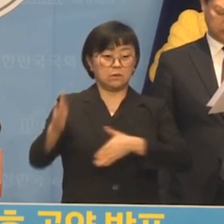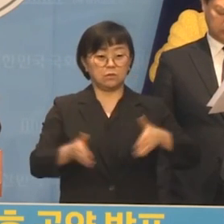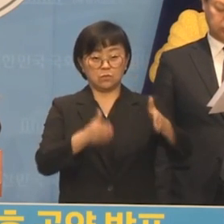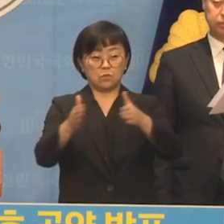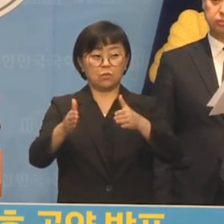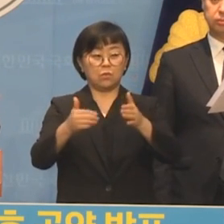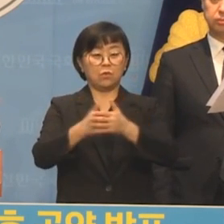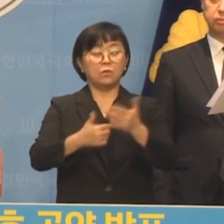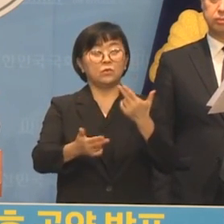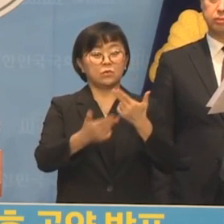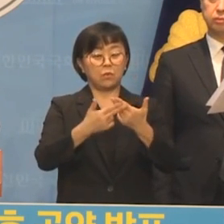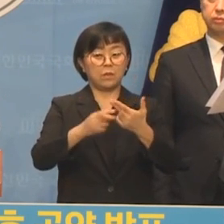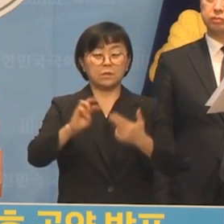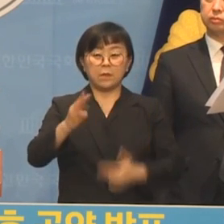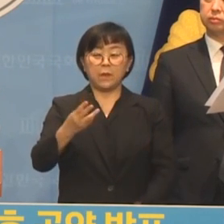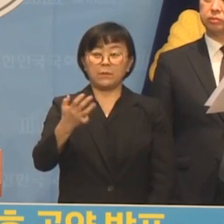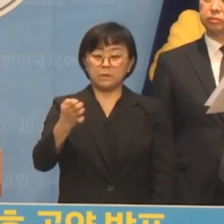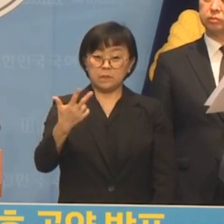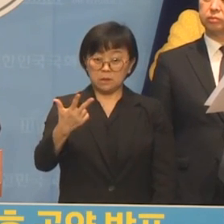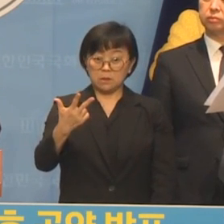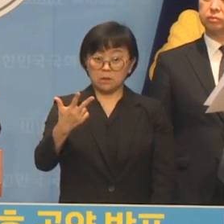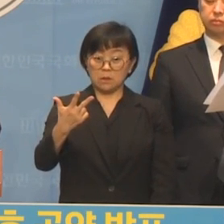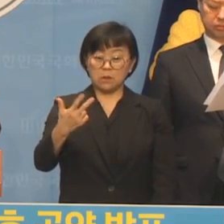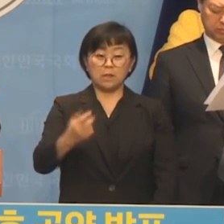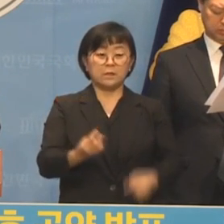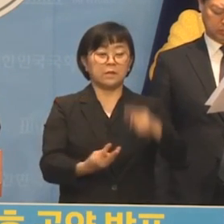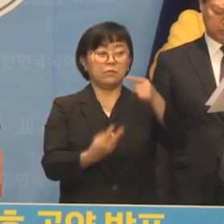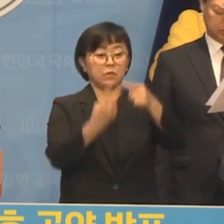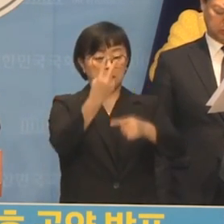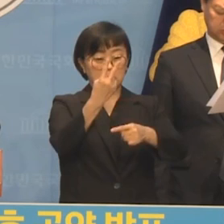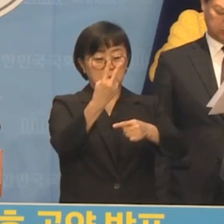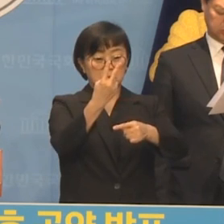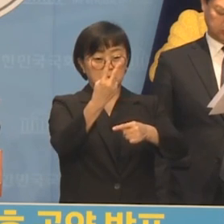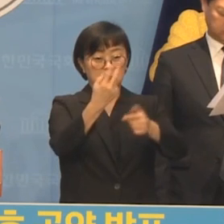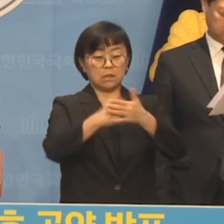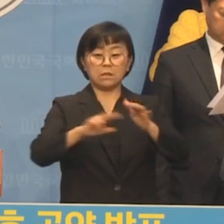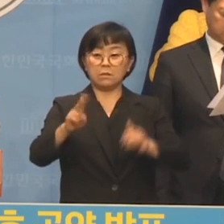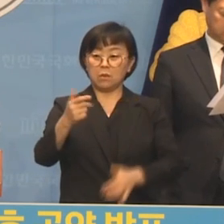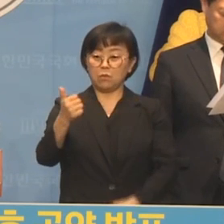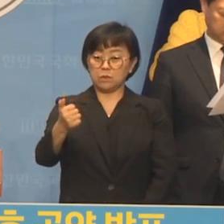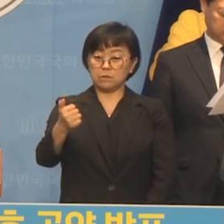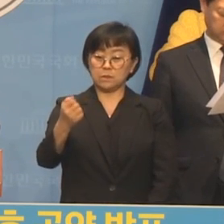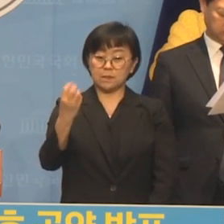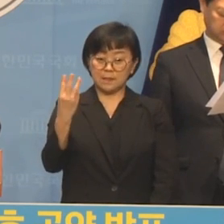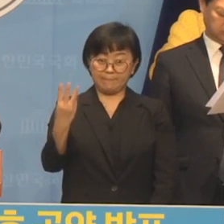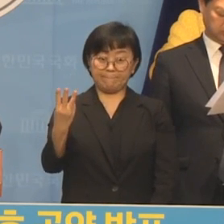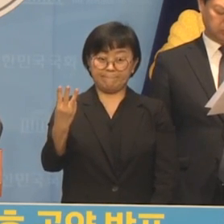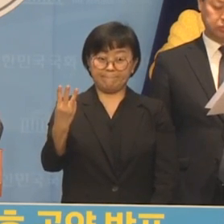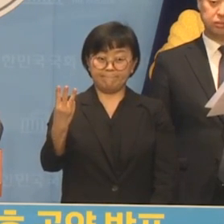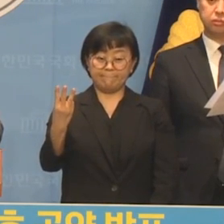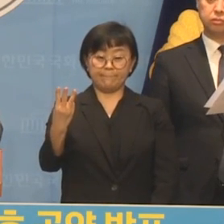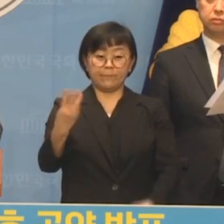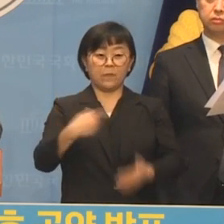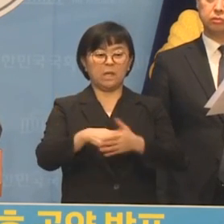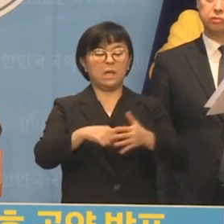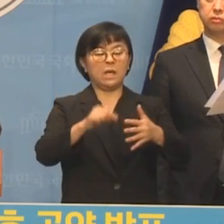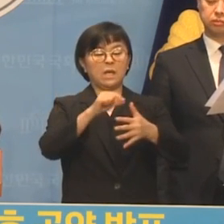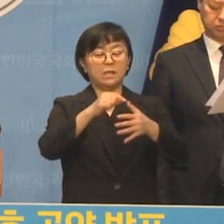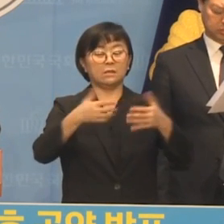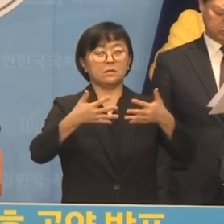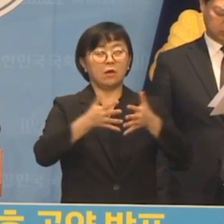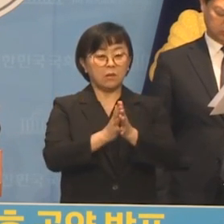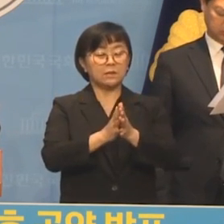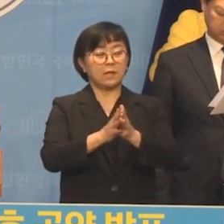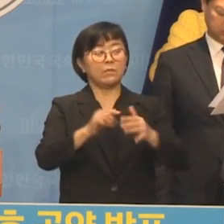조합 387개 중에 3분의 2에 달하는 253개가 청산 절차를 진행